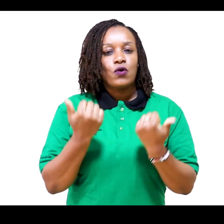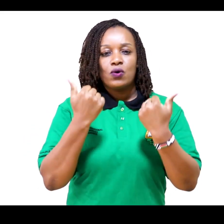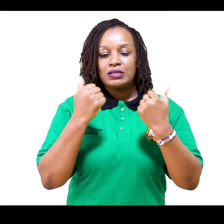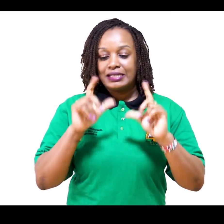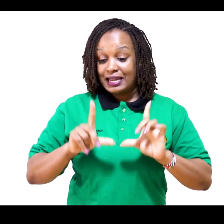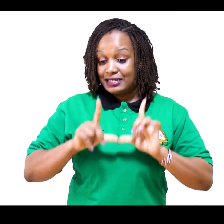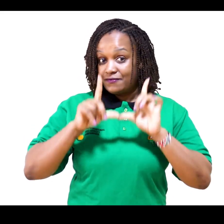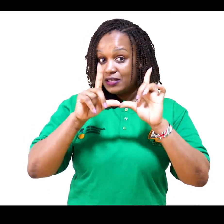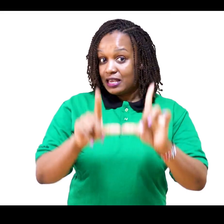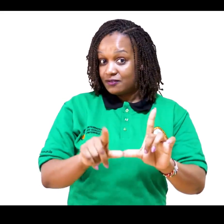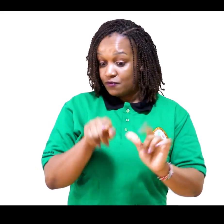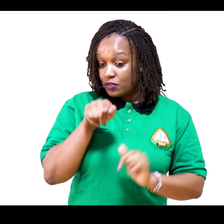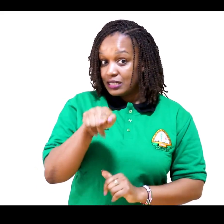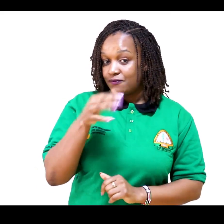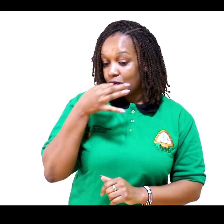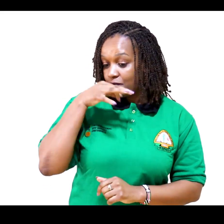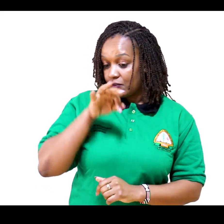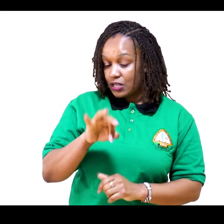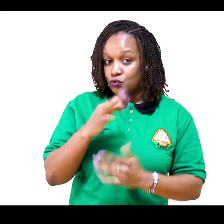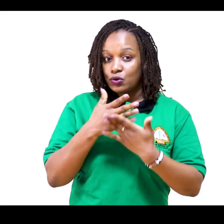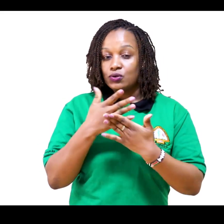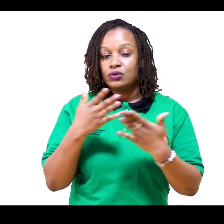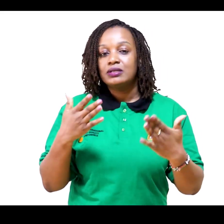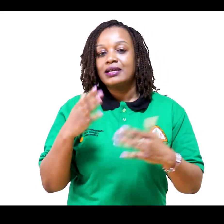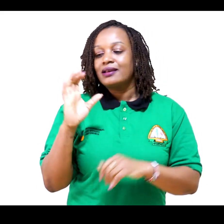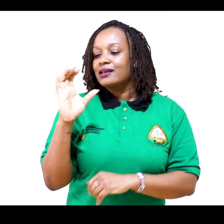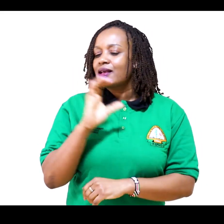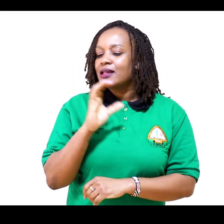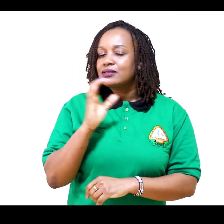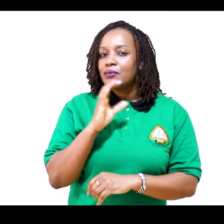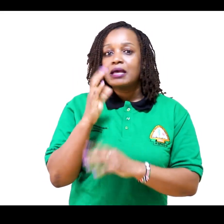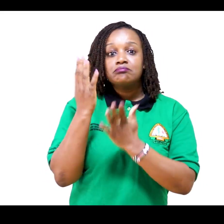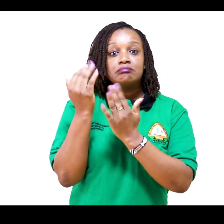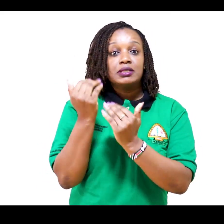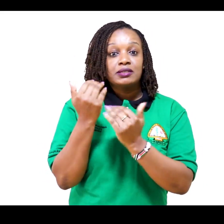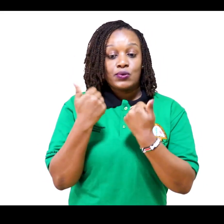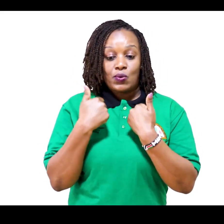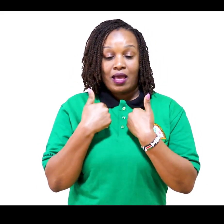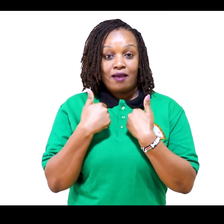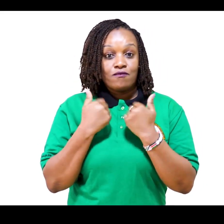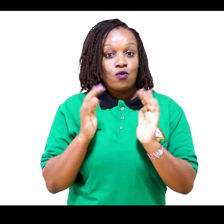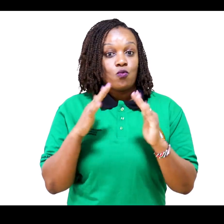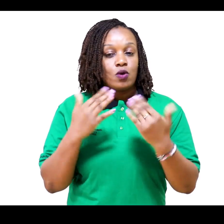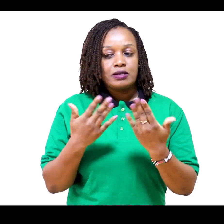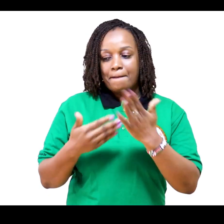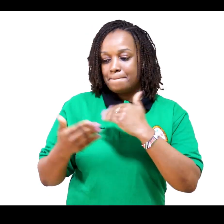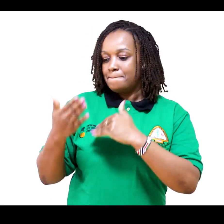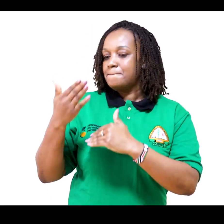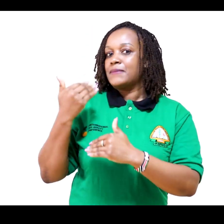Kwa utoaji wa cheti cha phytosanitary kwa mazao mapya, mteja anatakiwa kuwa na nambari ya ankara